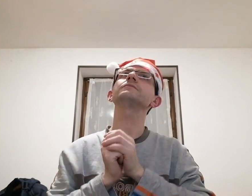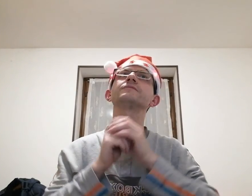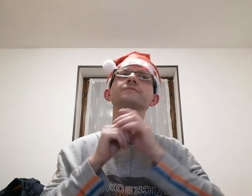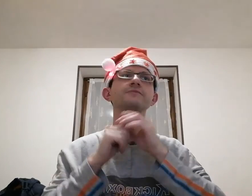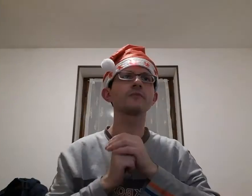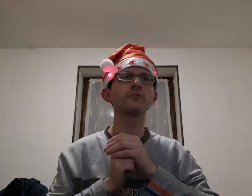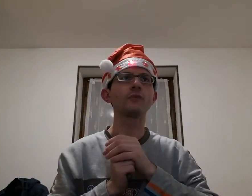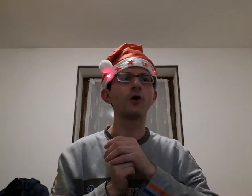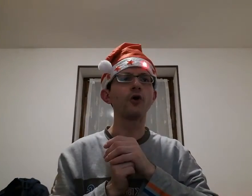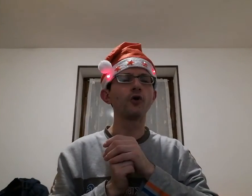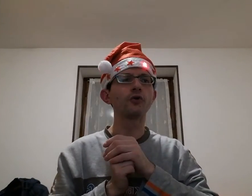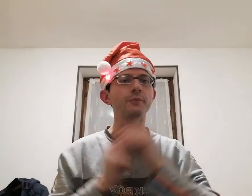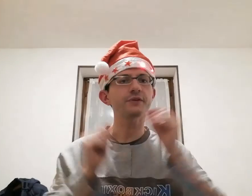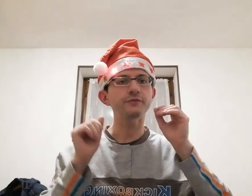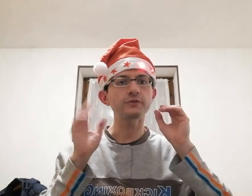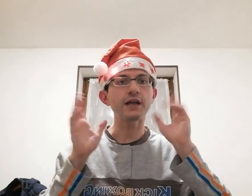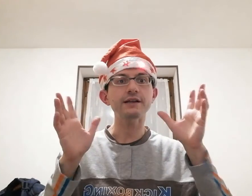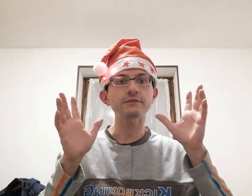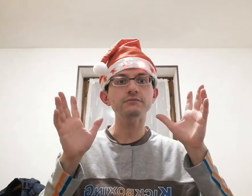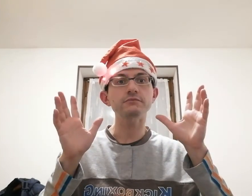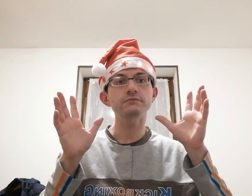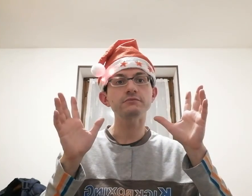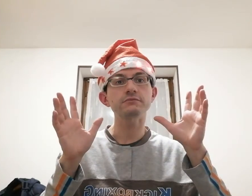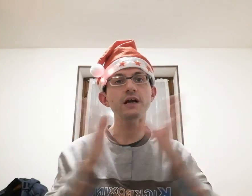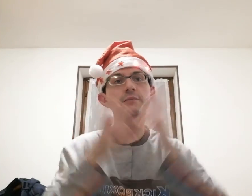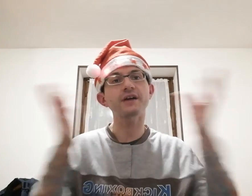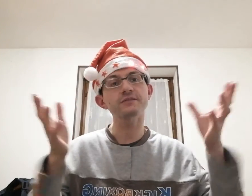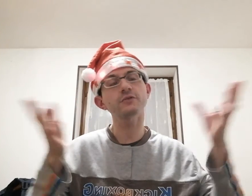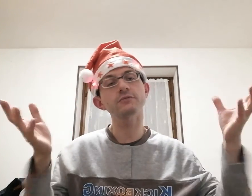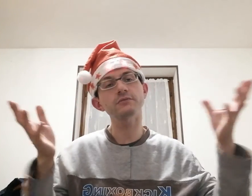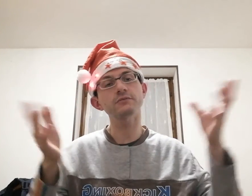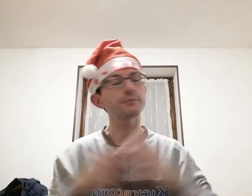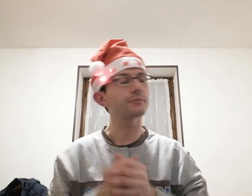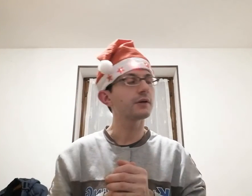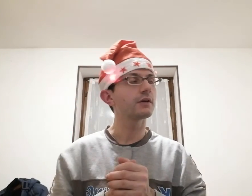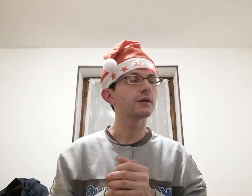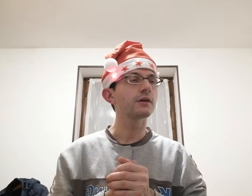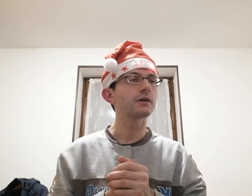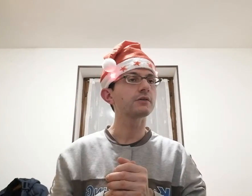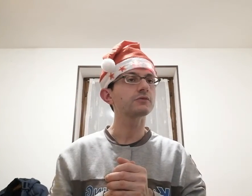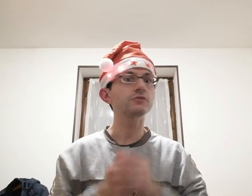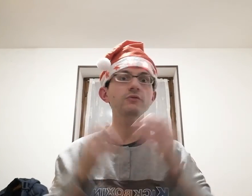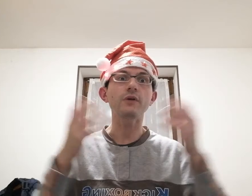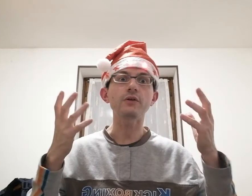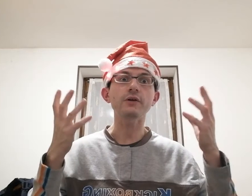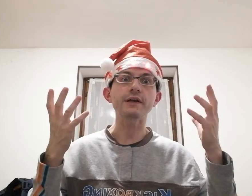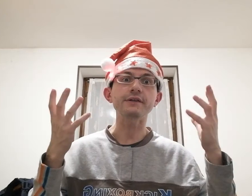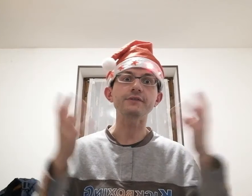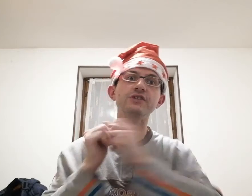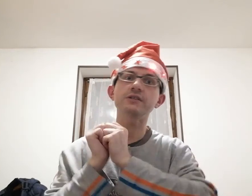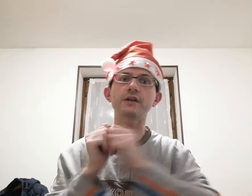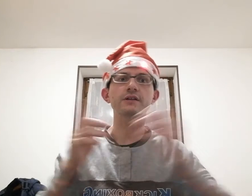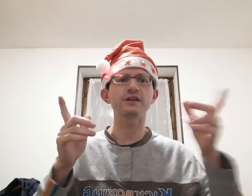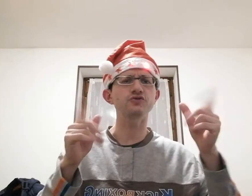nel saper sfruttare al massimo tutto quello che succede durante il